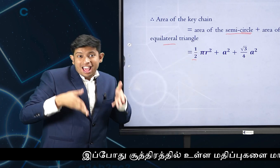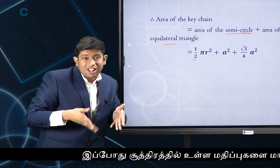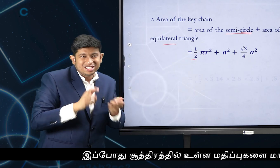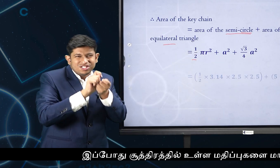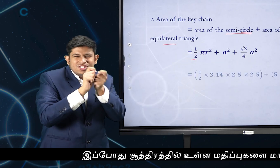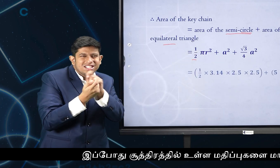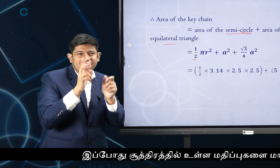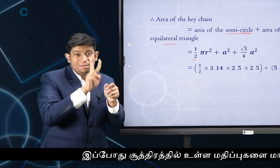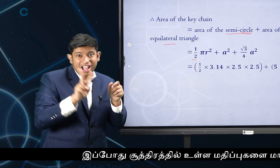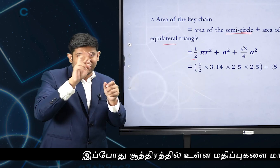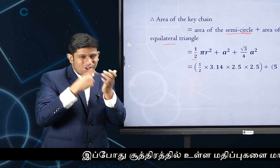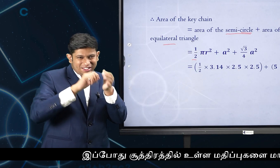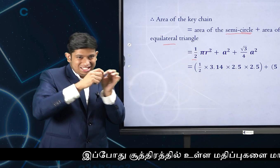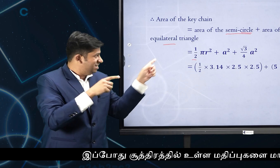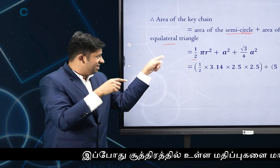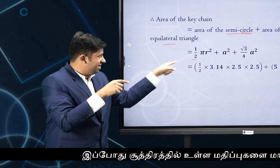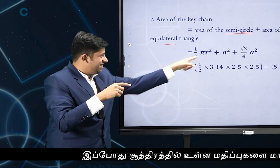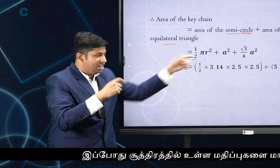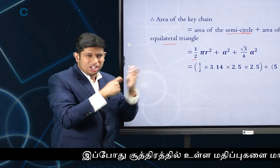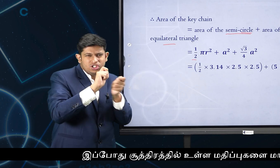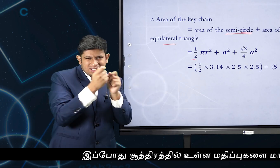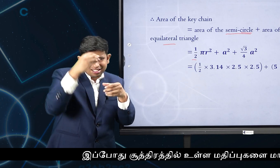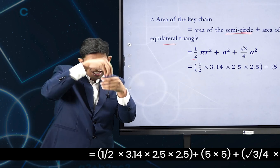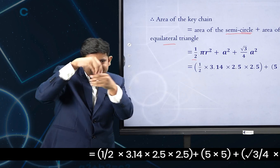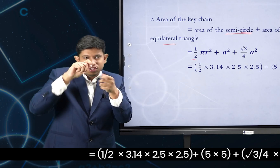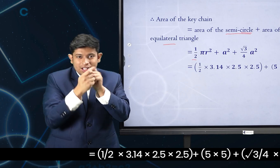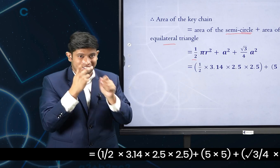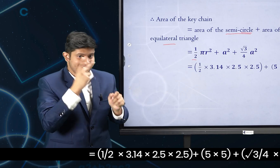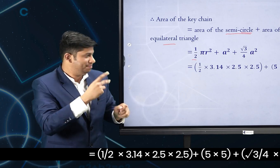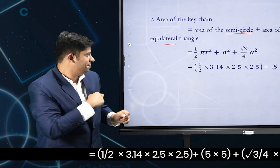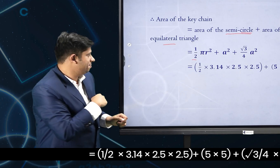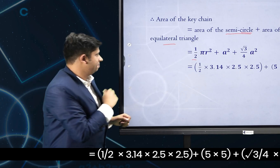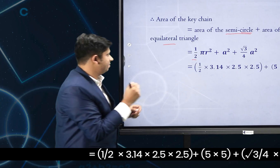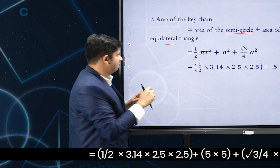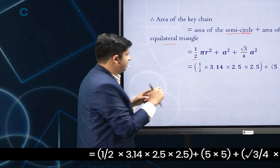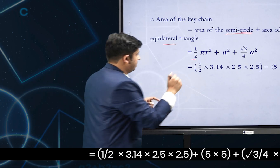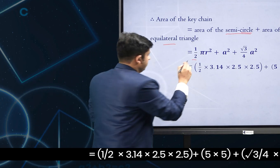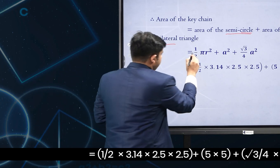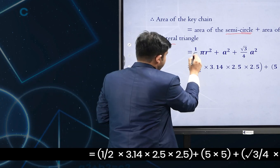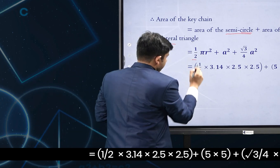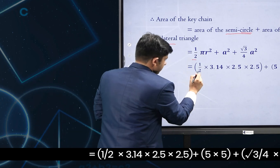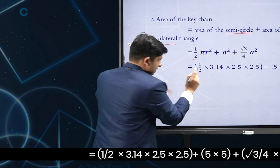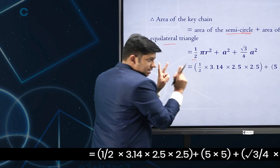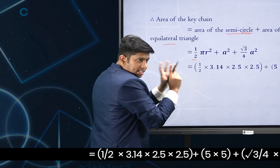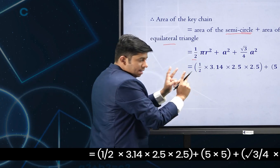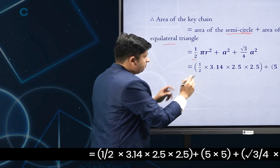இப்போது சூத்திரத்தில் உள்ள மதிப்புகளை மாற்றவும். ஈடு அடைப்புக்குறிக்குள் 1/2